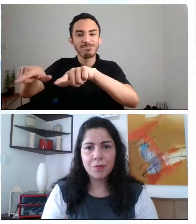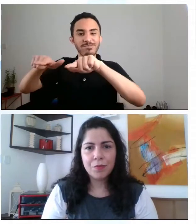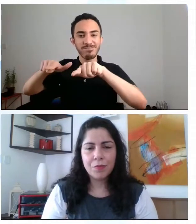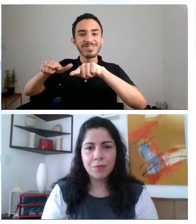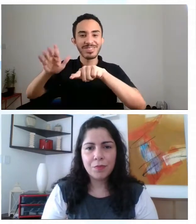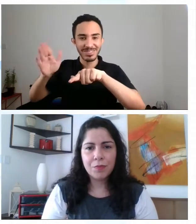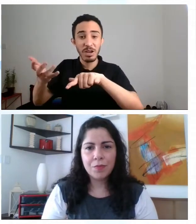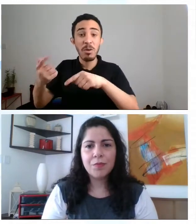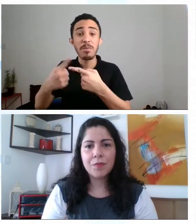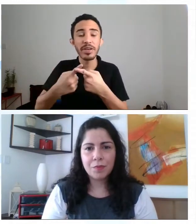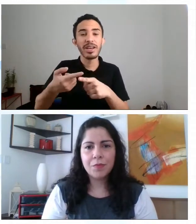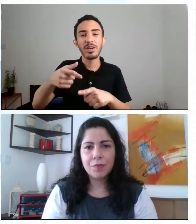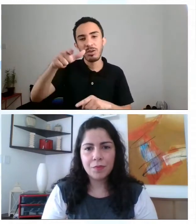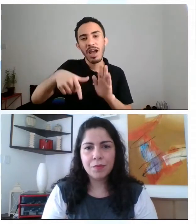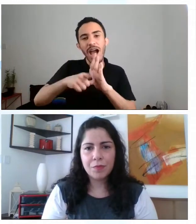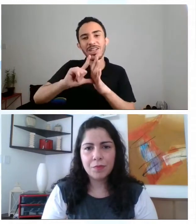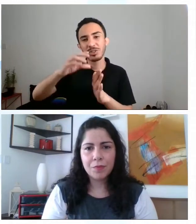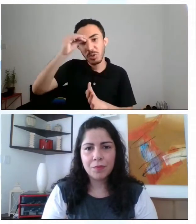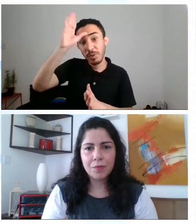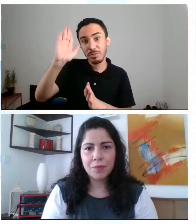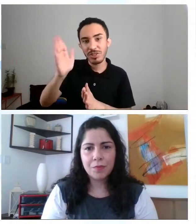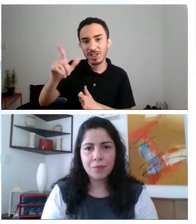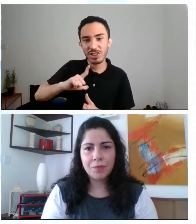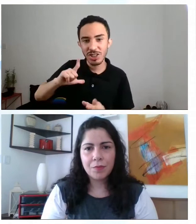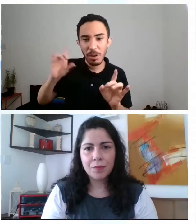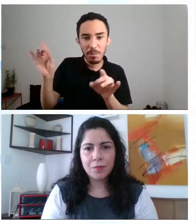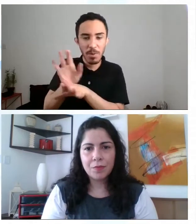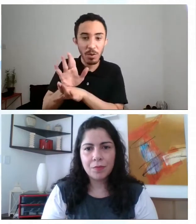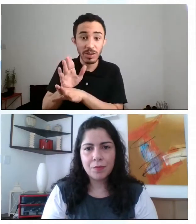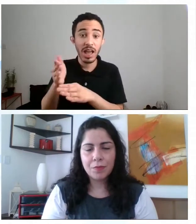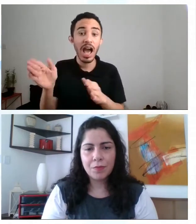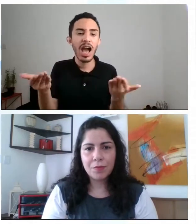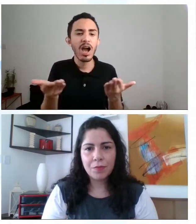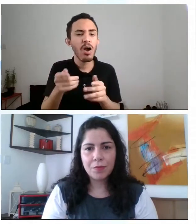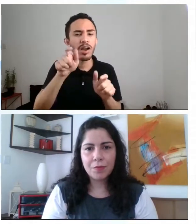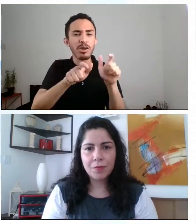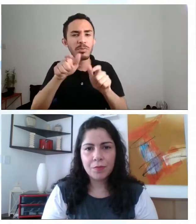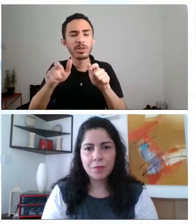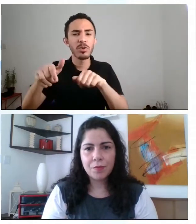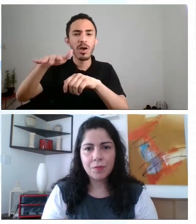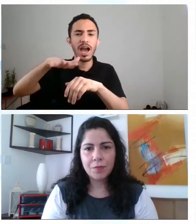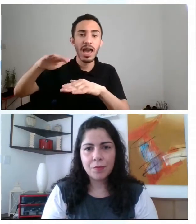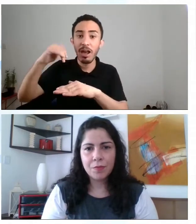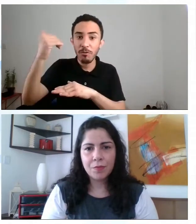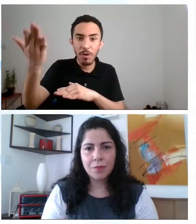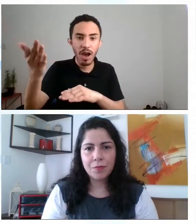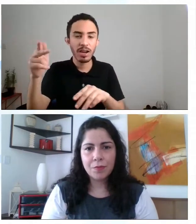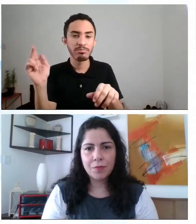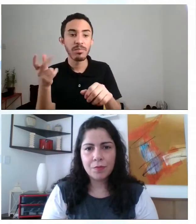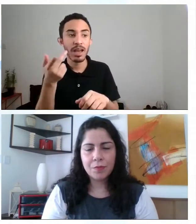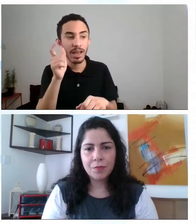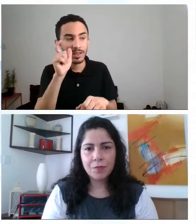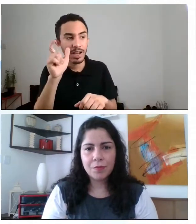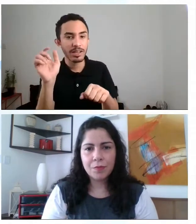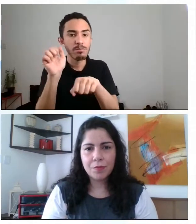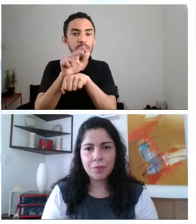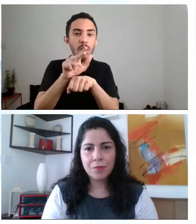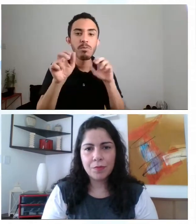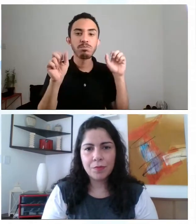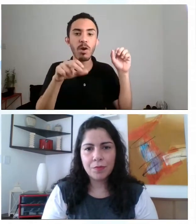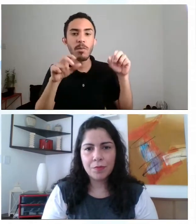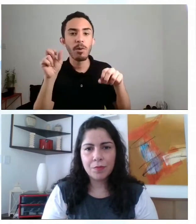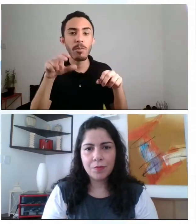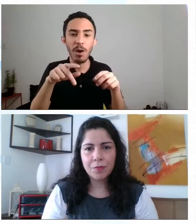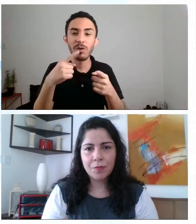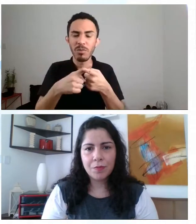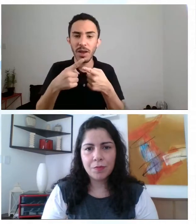tinham conhecimento. E hoje você tem um processo de pessoas de fora da área querendo buscar esse conhecimento. Então, muitas universidades já